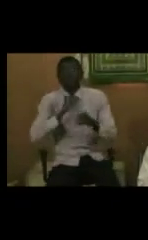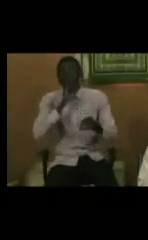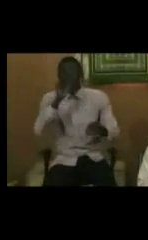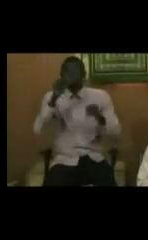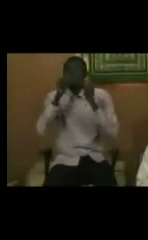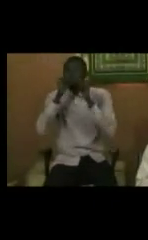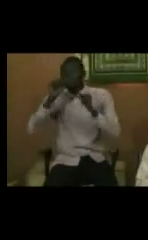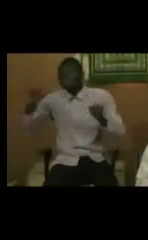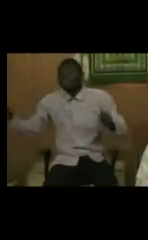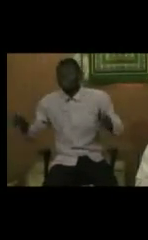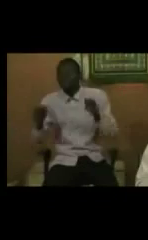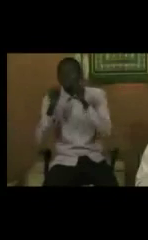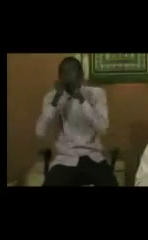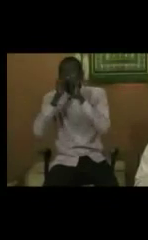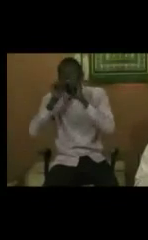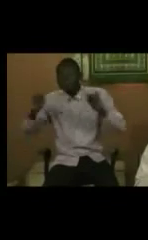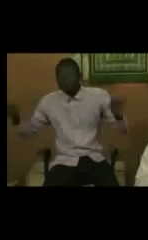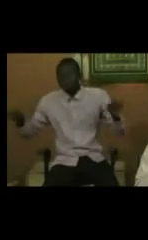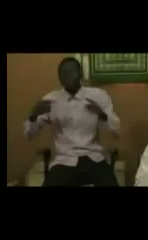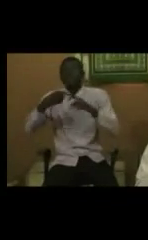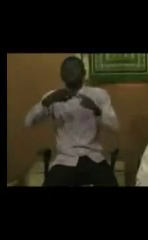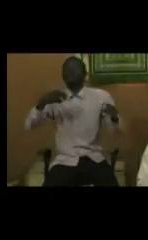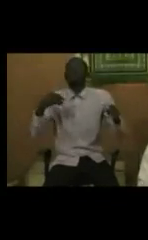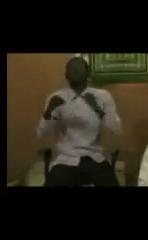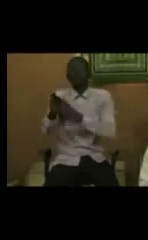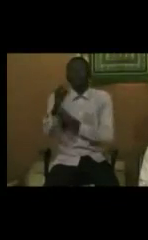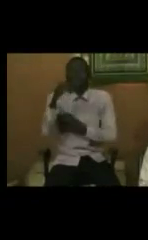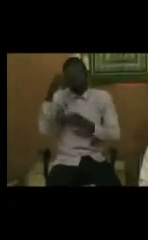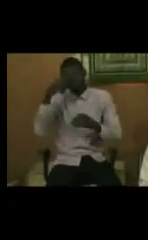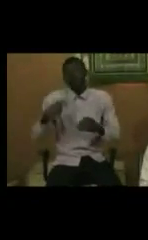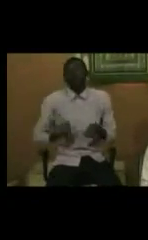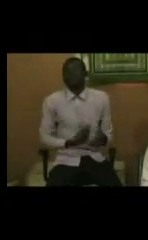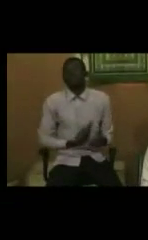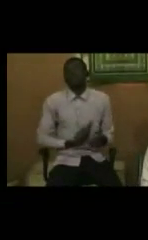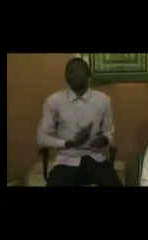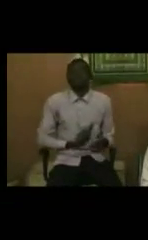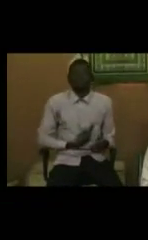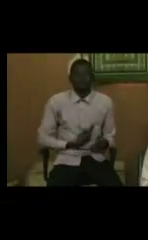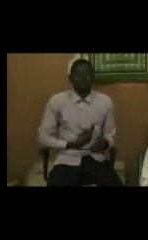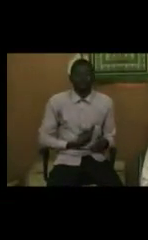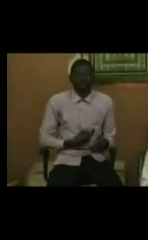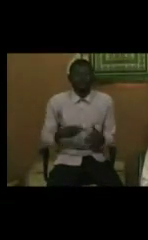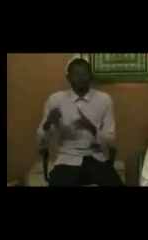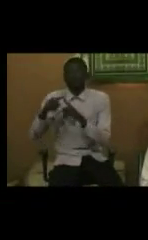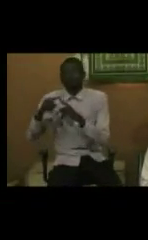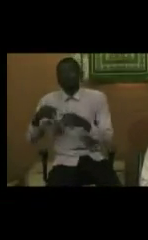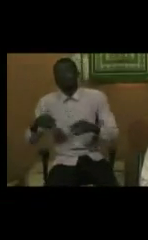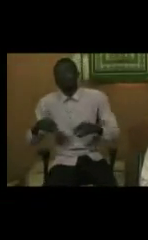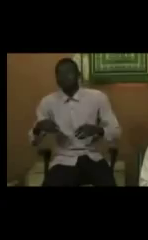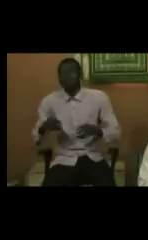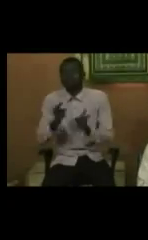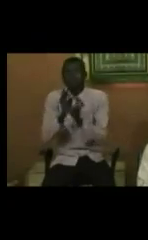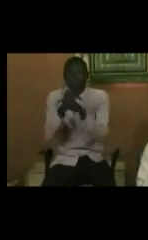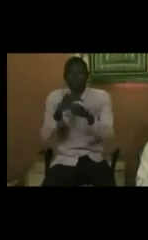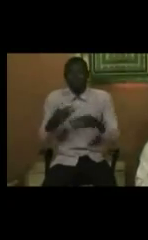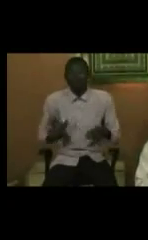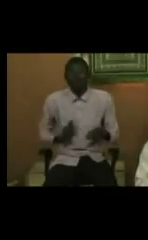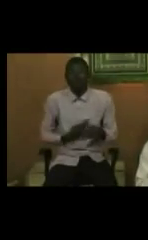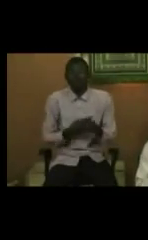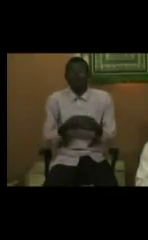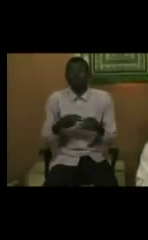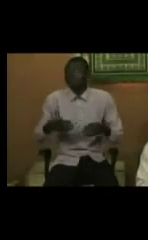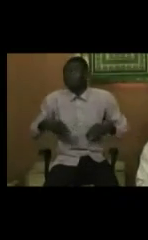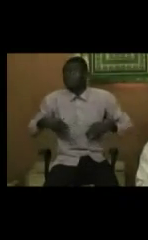oju omi ko ma si wahala ke ma wo luxurious bus ko ma si wahala te ba ti se ri ajo e gba sara